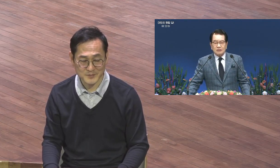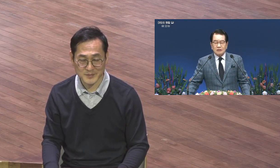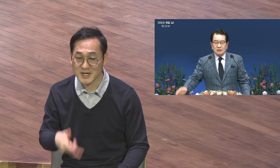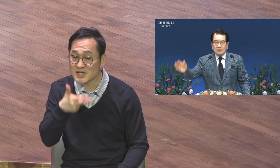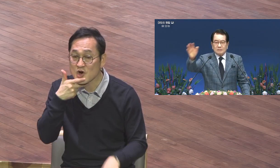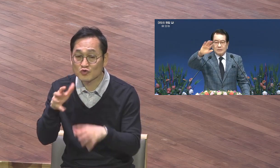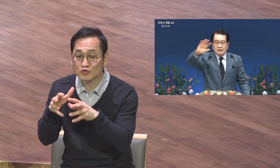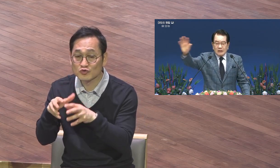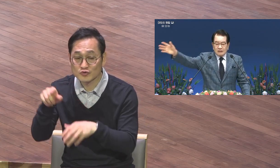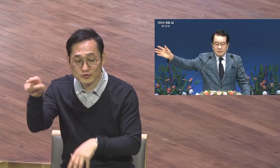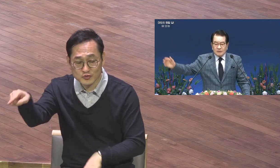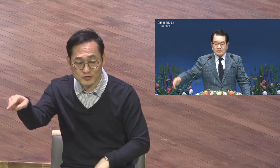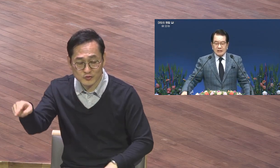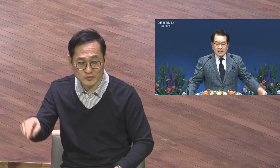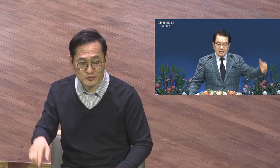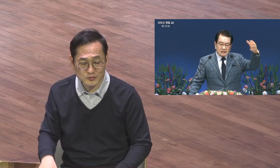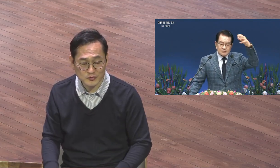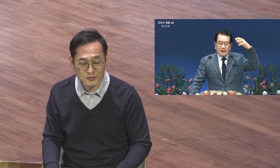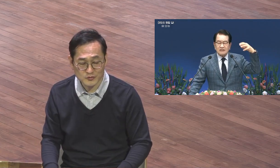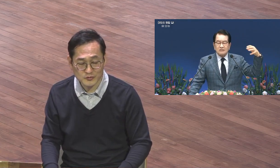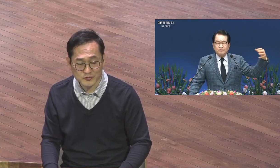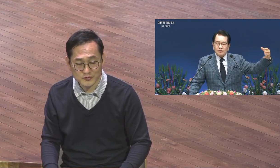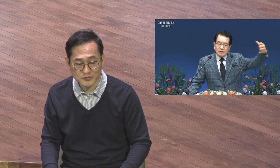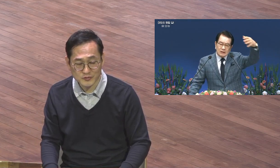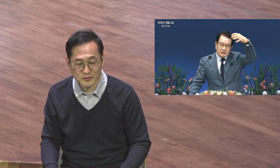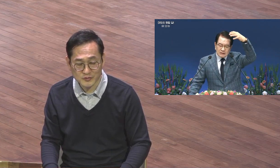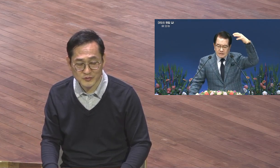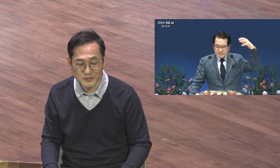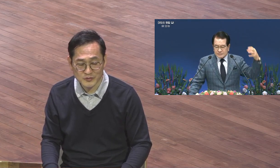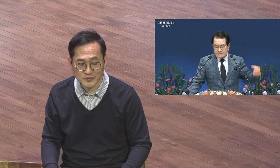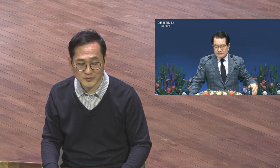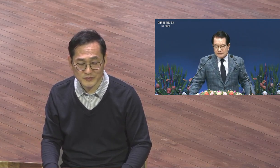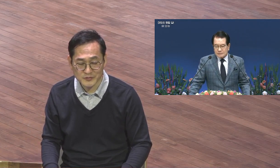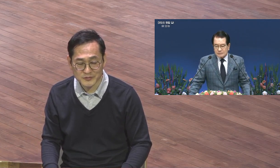영국에 백인 하나도 안 보여. 싹 다 80%가